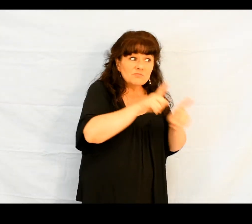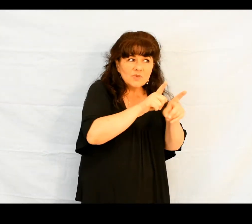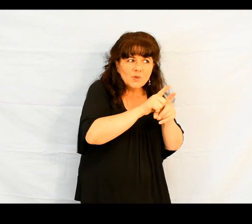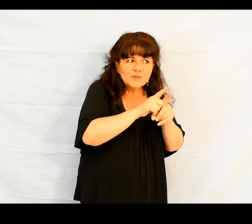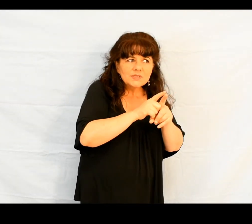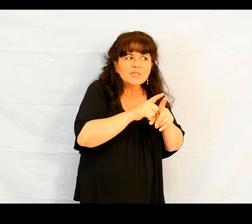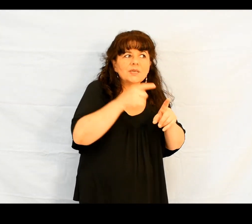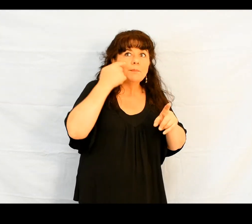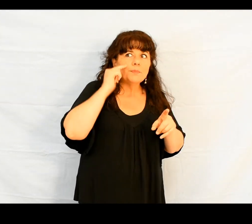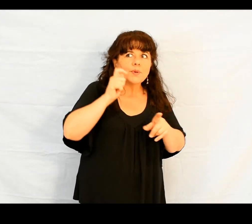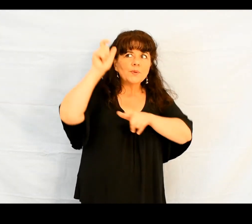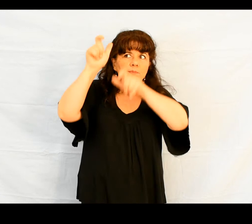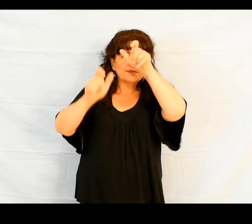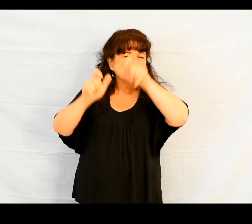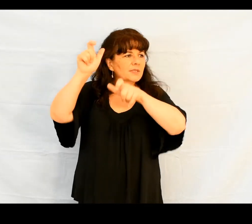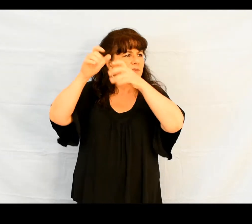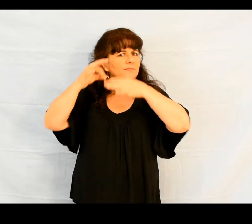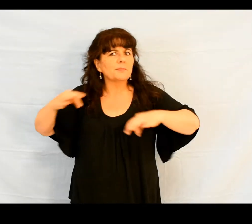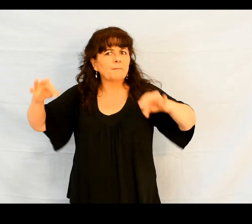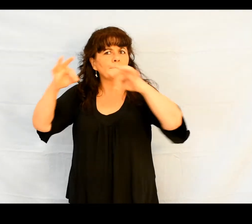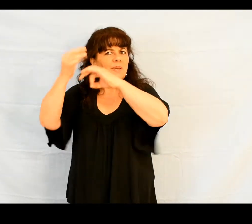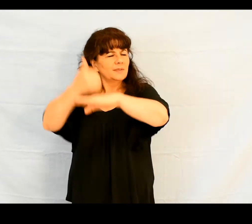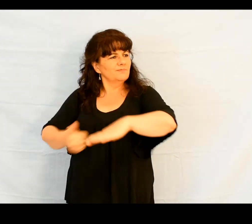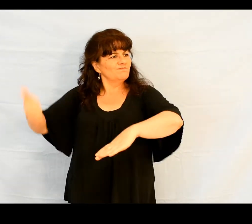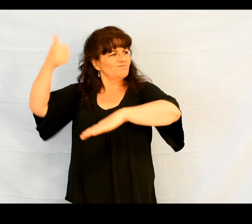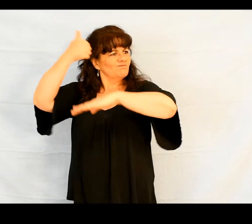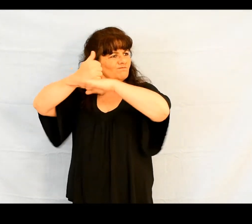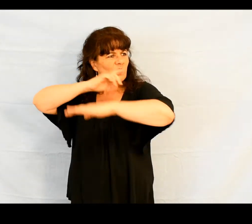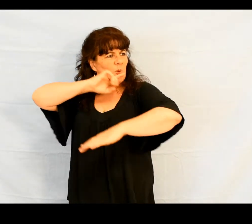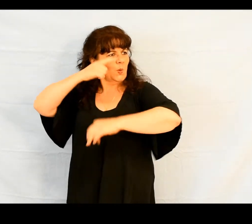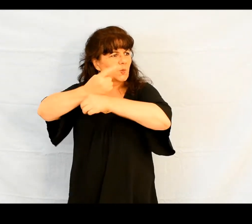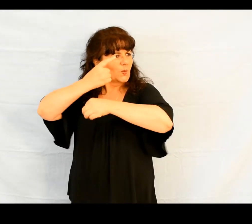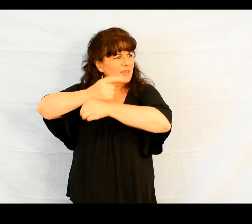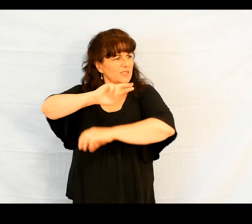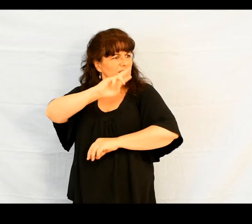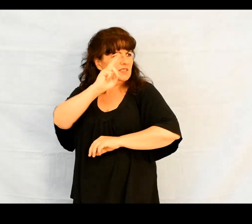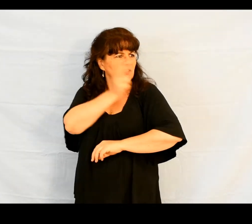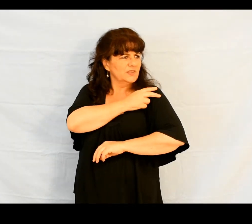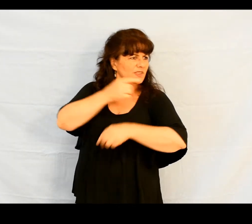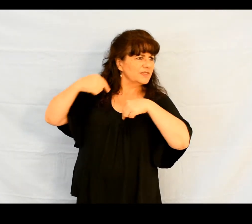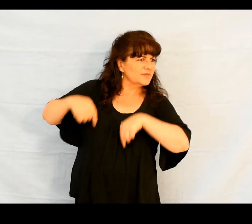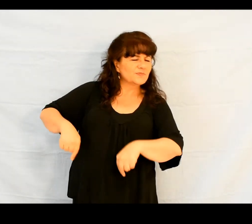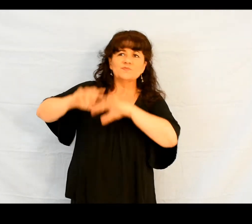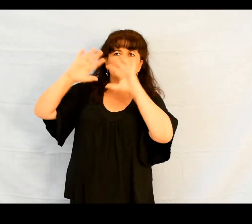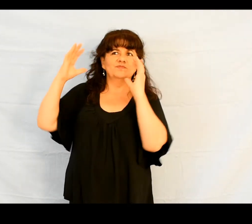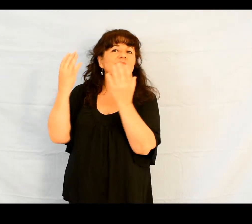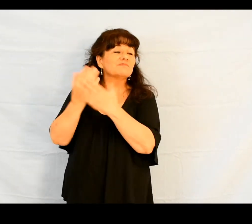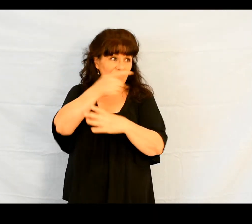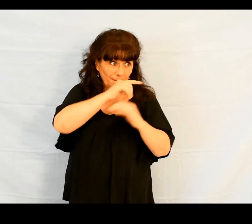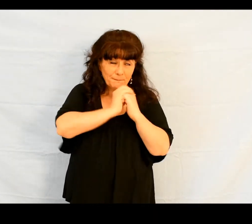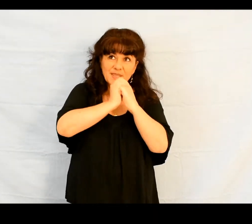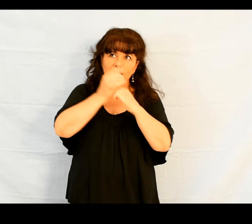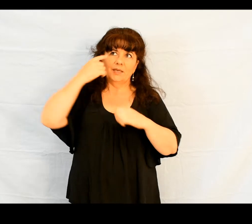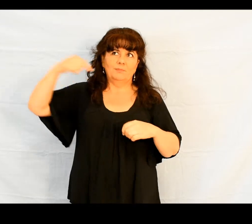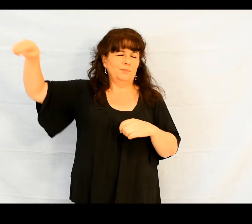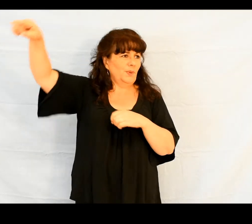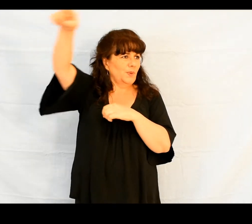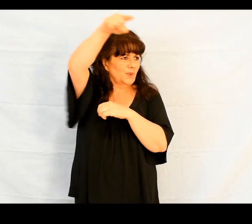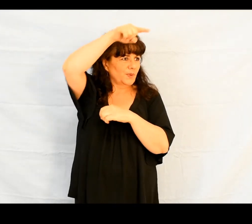tous ceux qui exercent l'autorité, afin que nous puissions mener notre vie dans la tranquillité